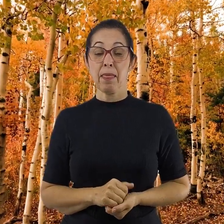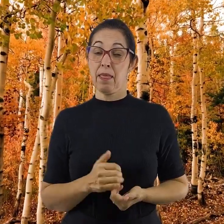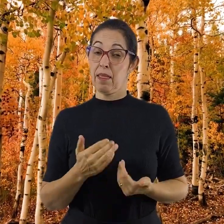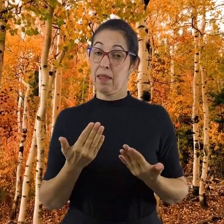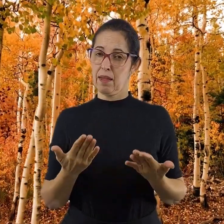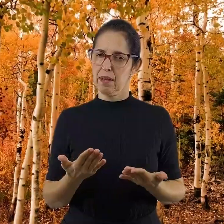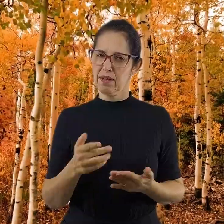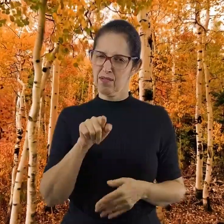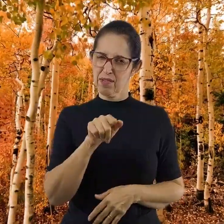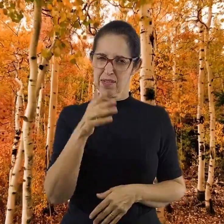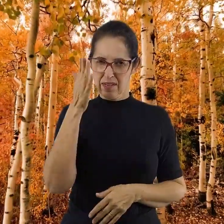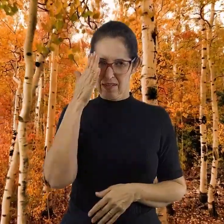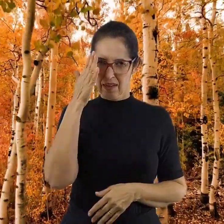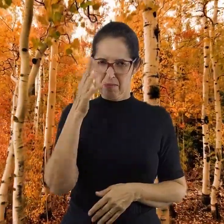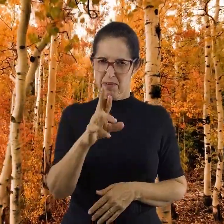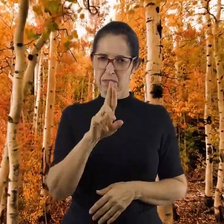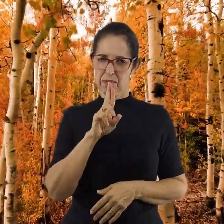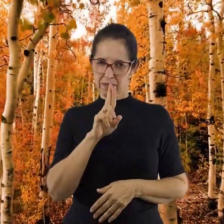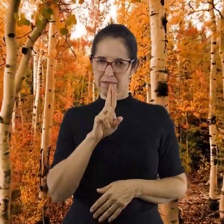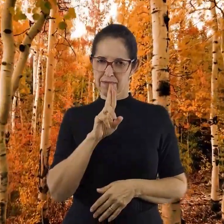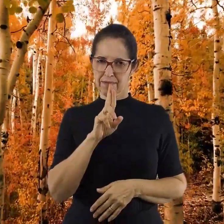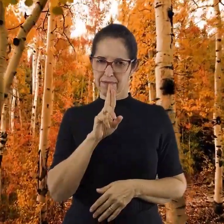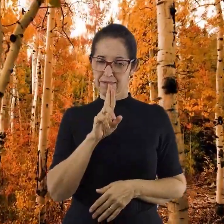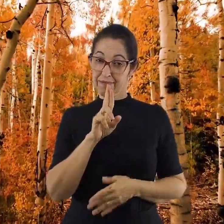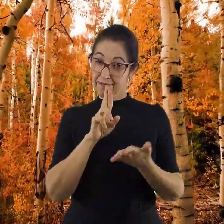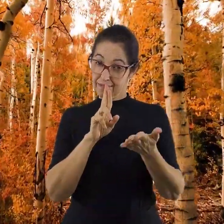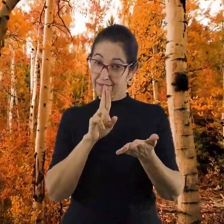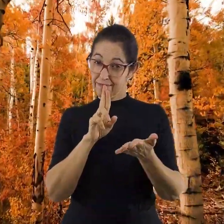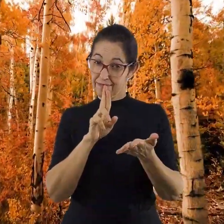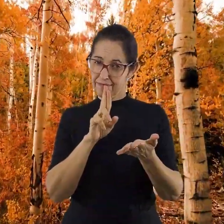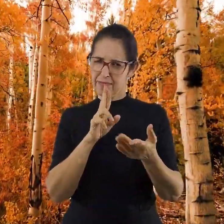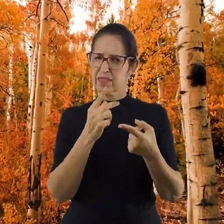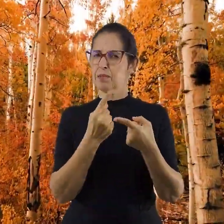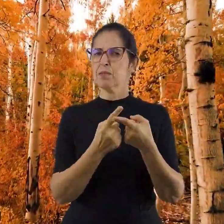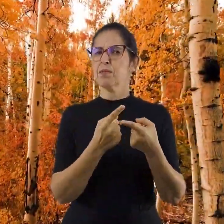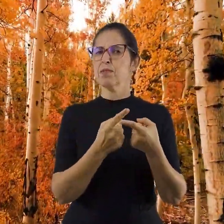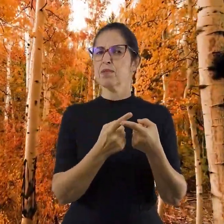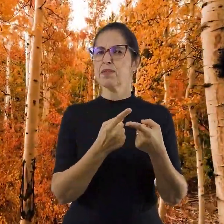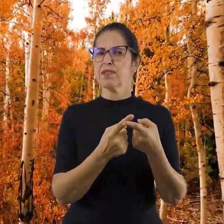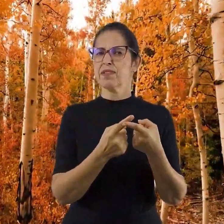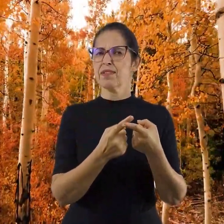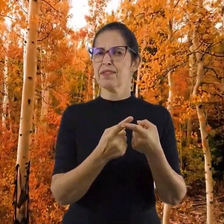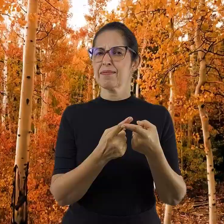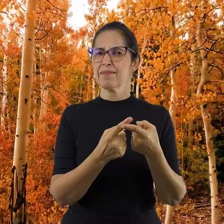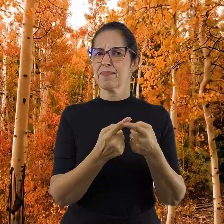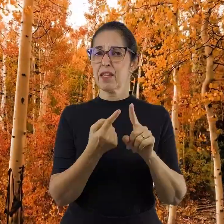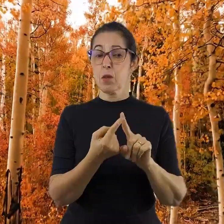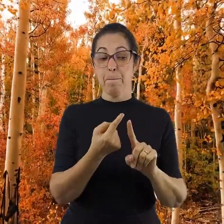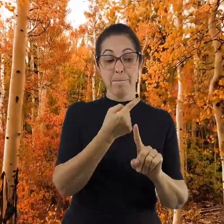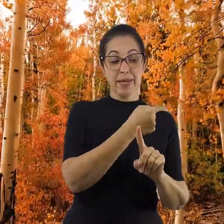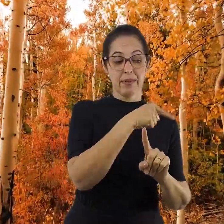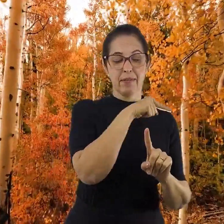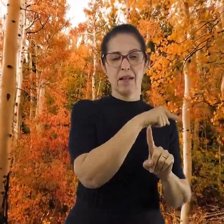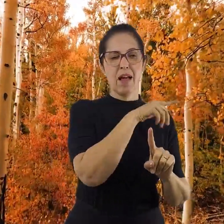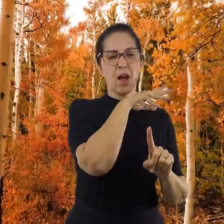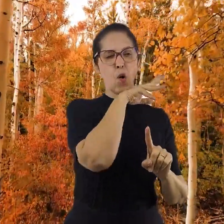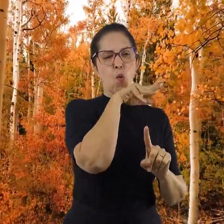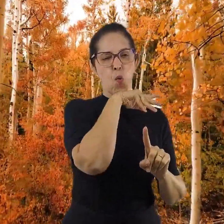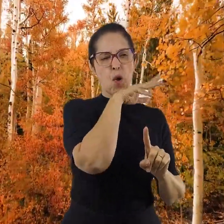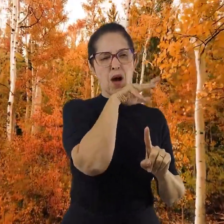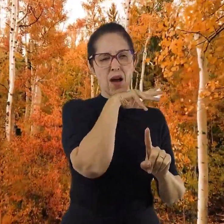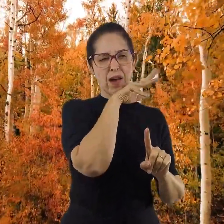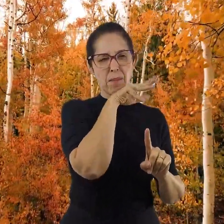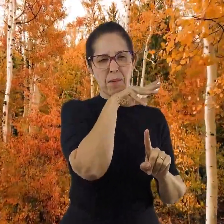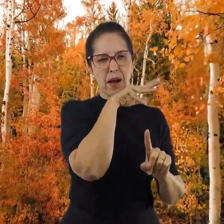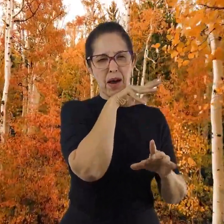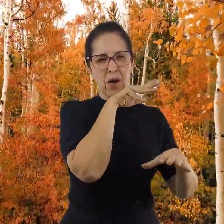Mas você sabe responder isso? Você sabe responder? Porque o sacrifício contínuo de animais